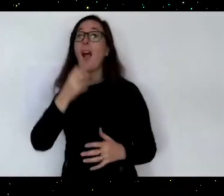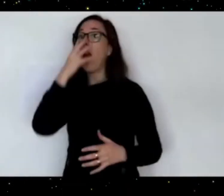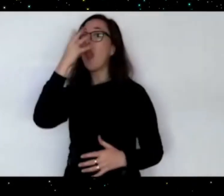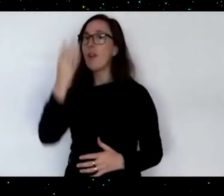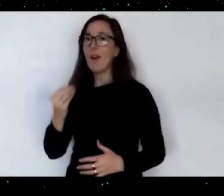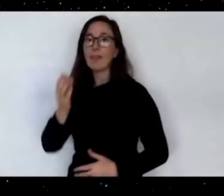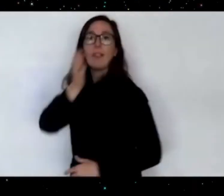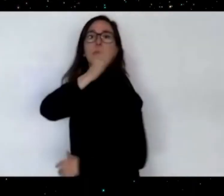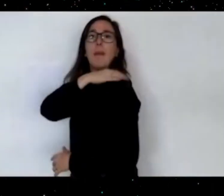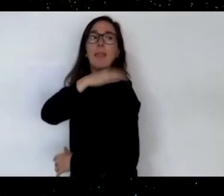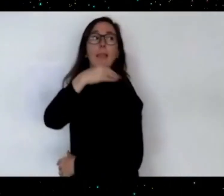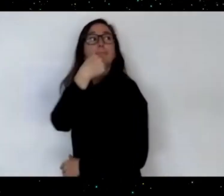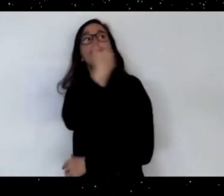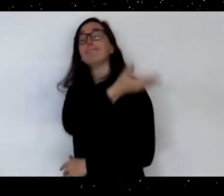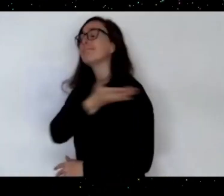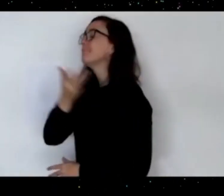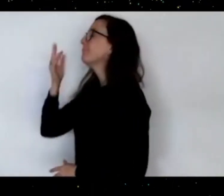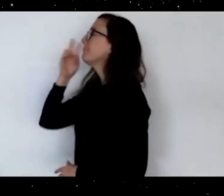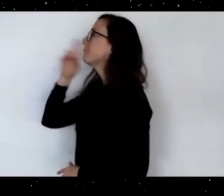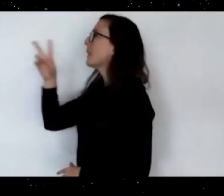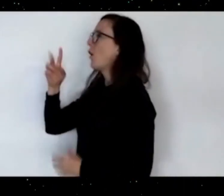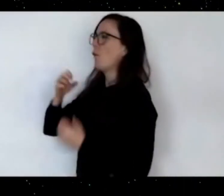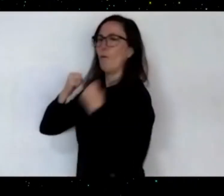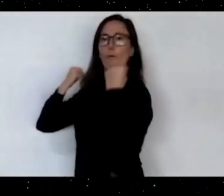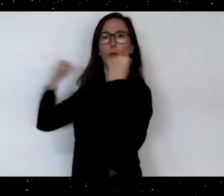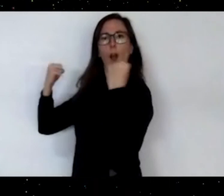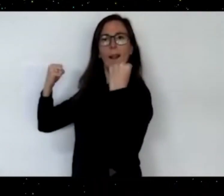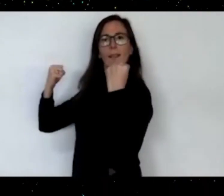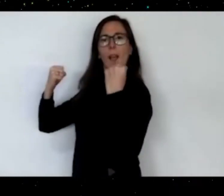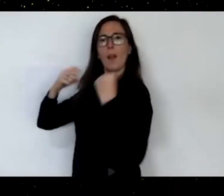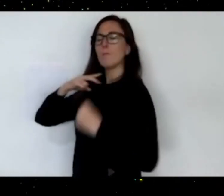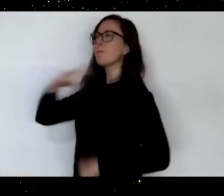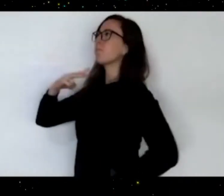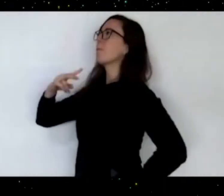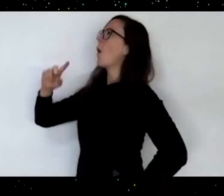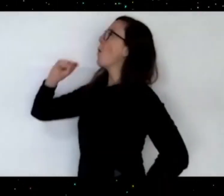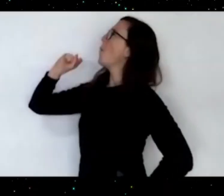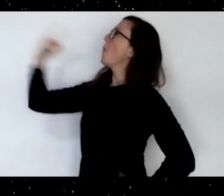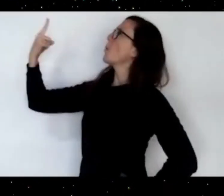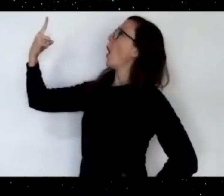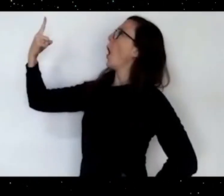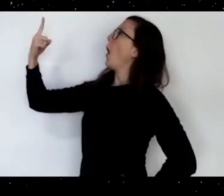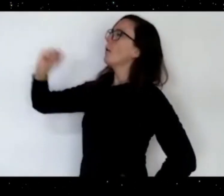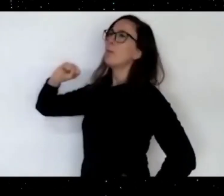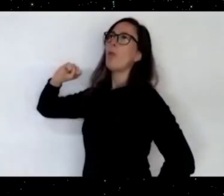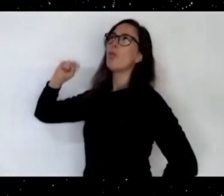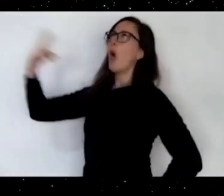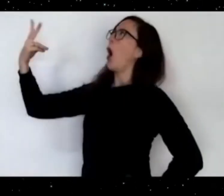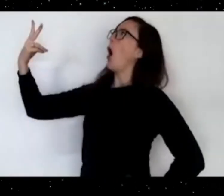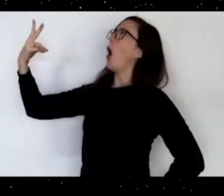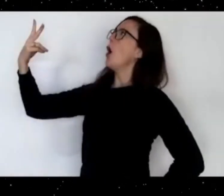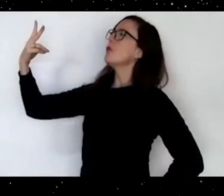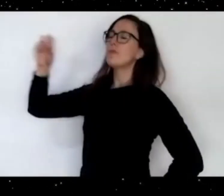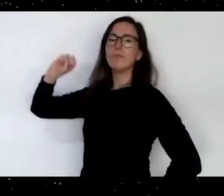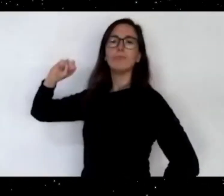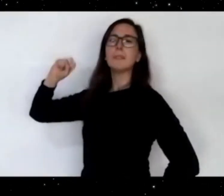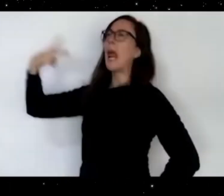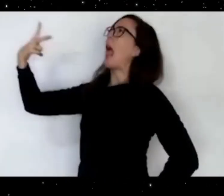cuenta en voz alta, con voz de elefante. Uno, dos,